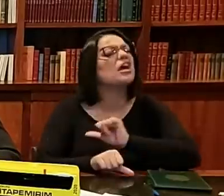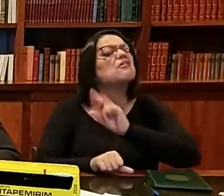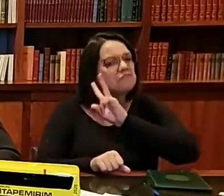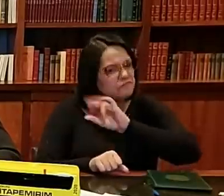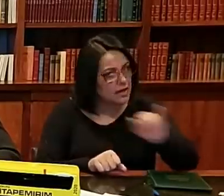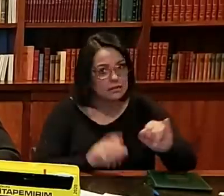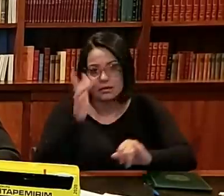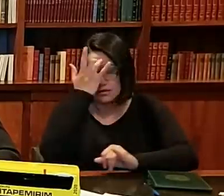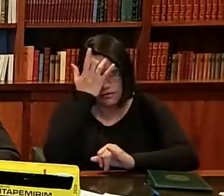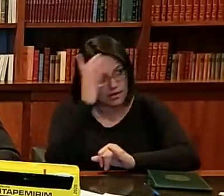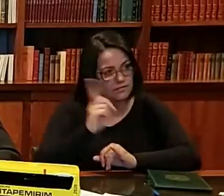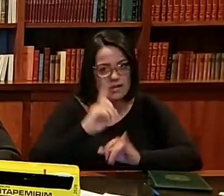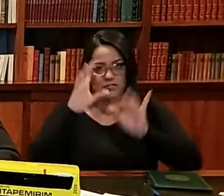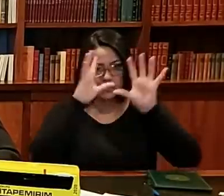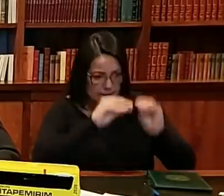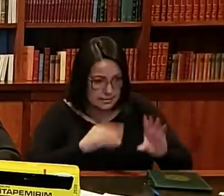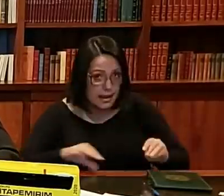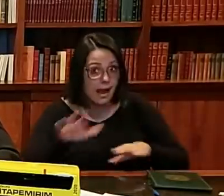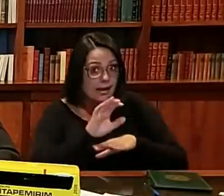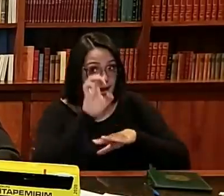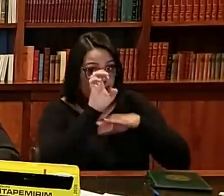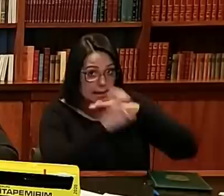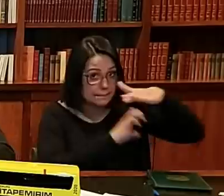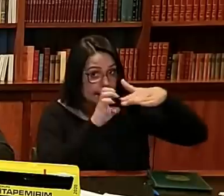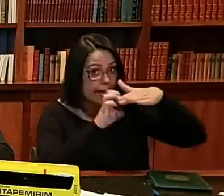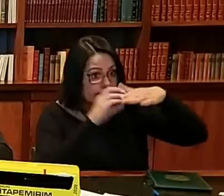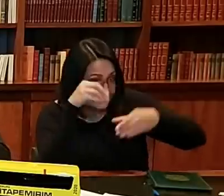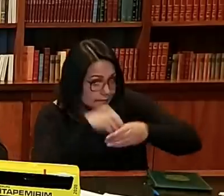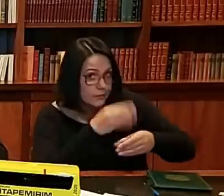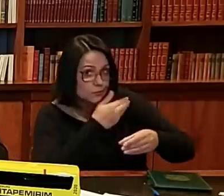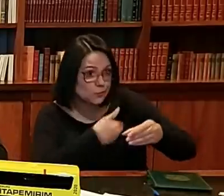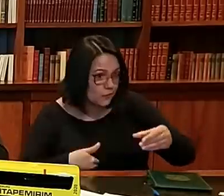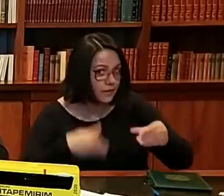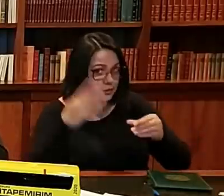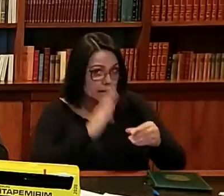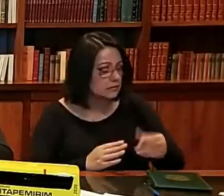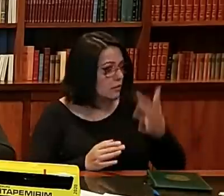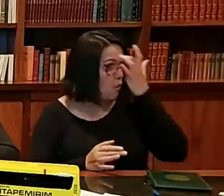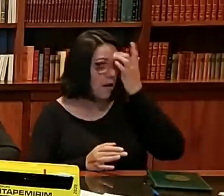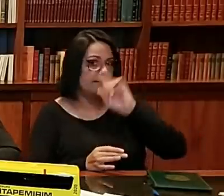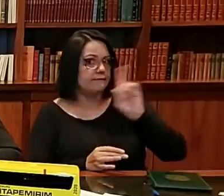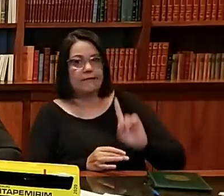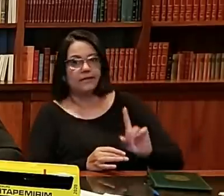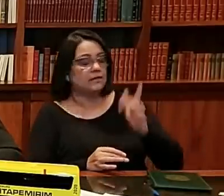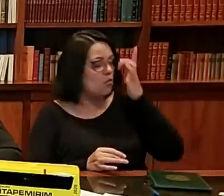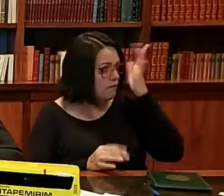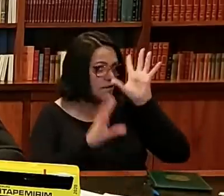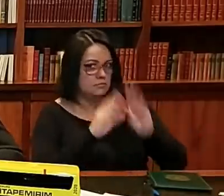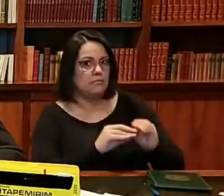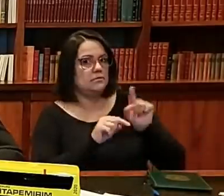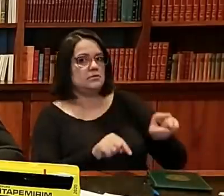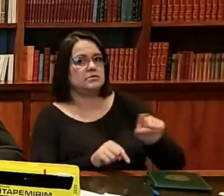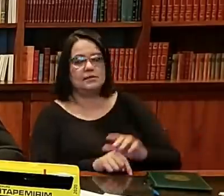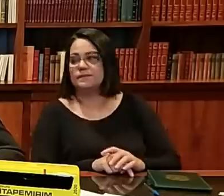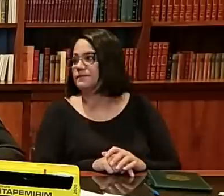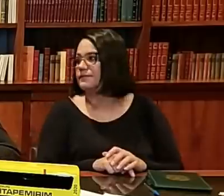fácil você mexer em algumas estatais no Brasil. Gostaria de ter feito outras coisas mais tempo, mas não é fácil isso aí.